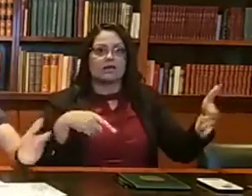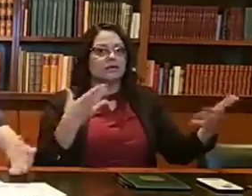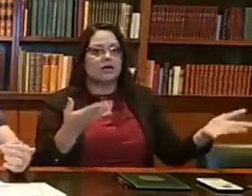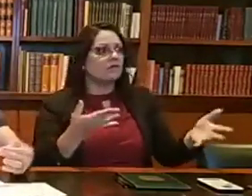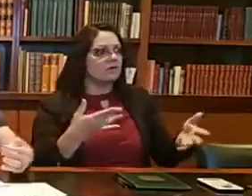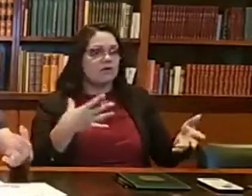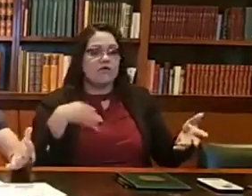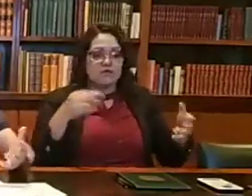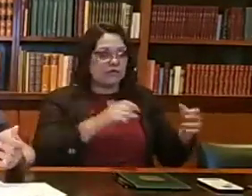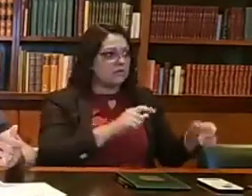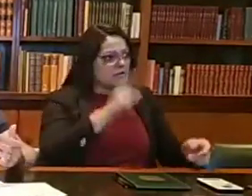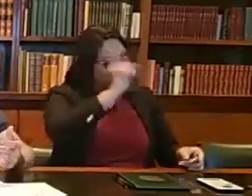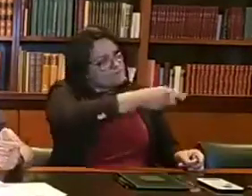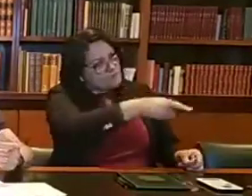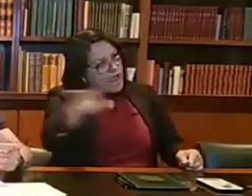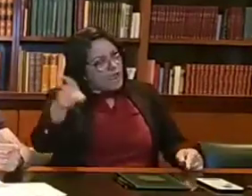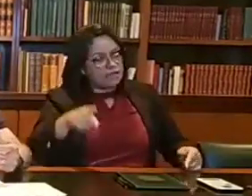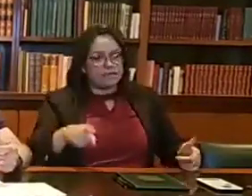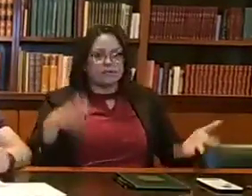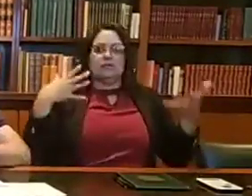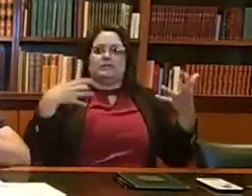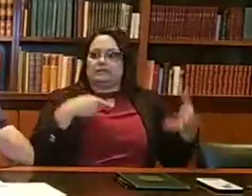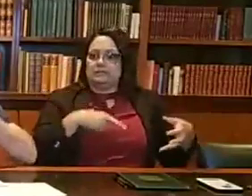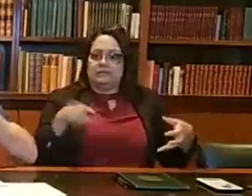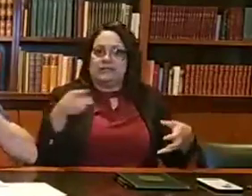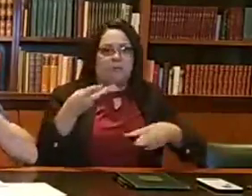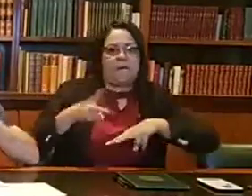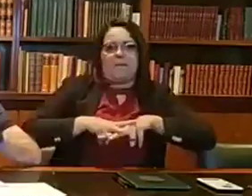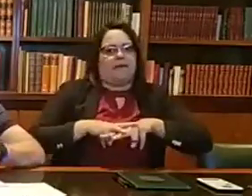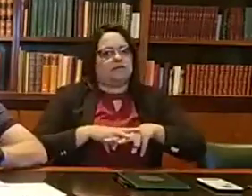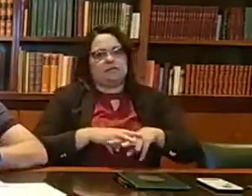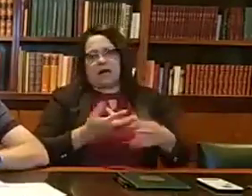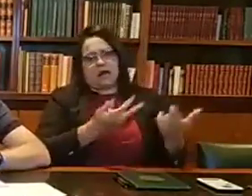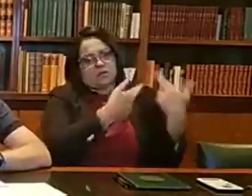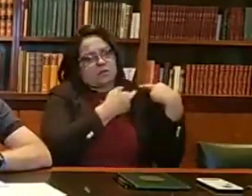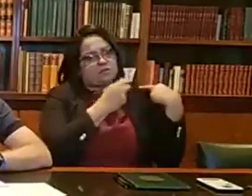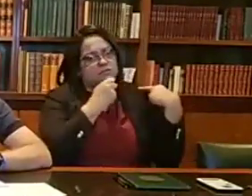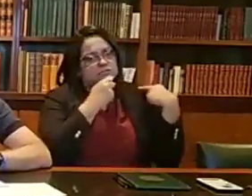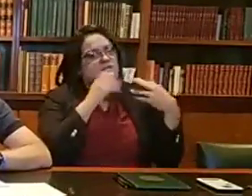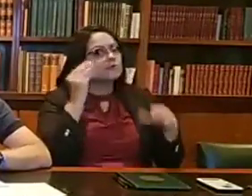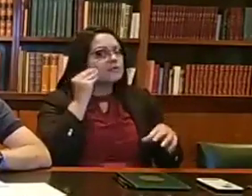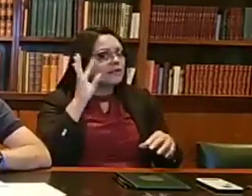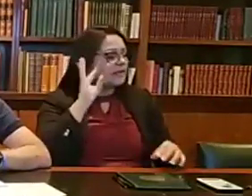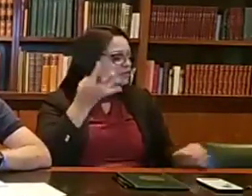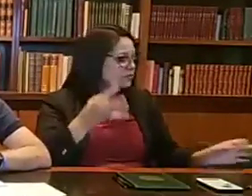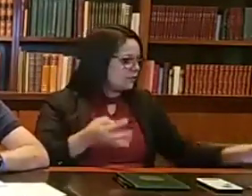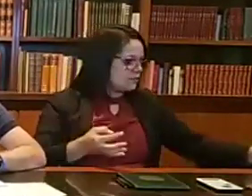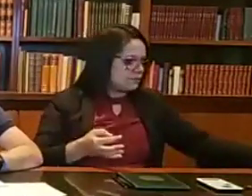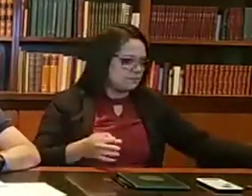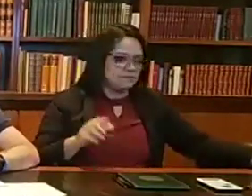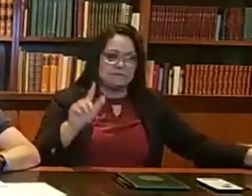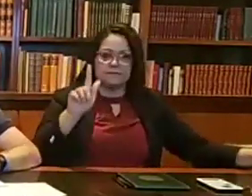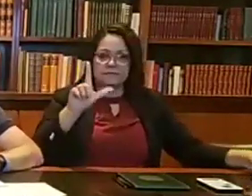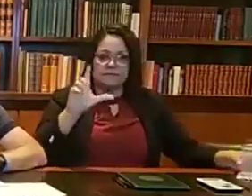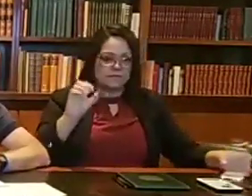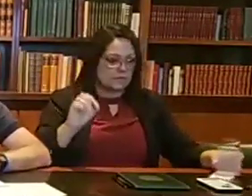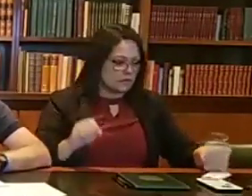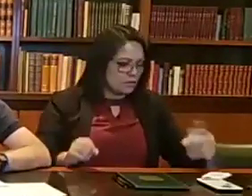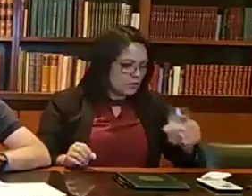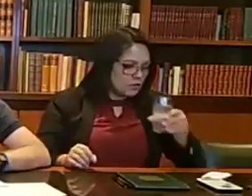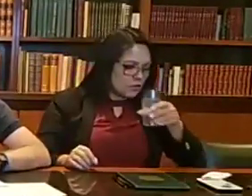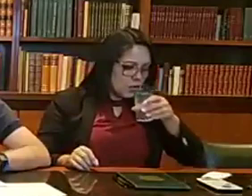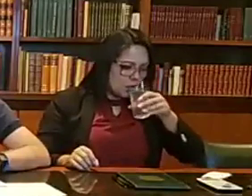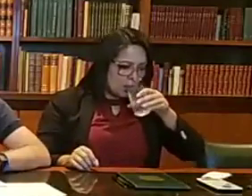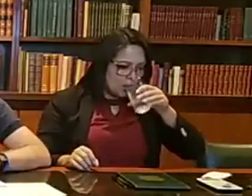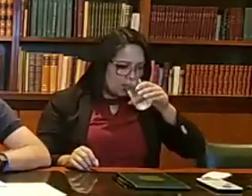30, 40 anos. Isso é uma irresponsabilidade, tá certo? E vamos tentar resolver esse assunto aí. Geraldo será, foi